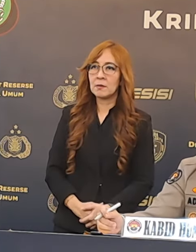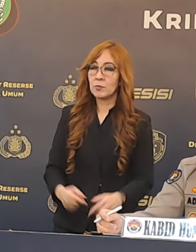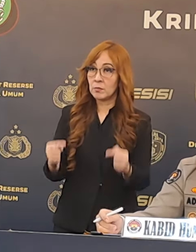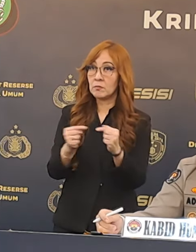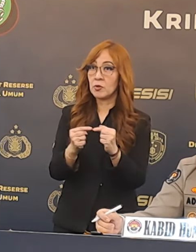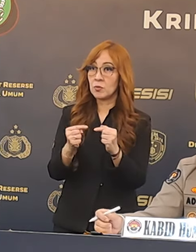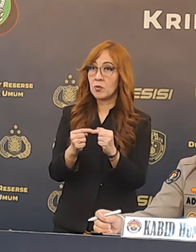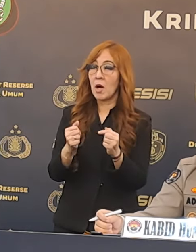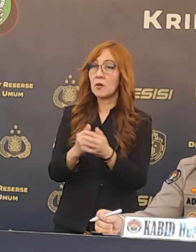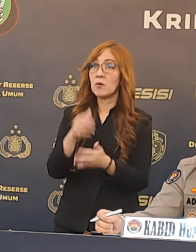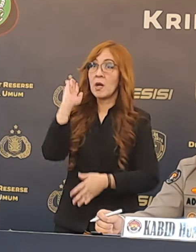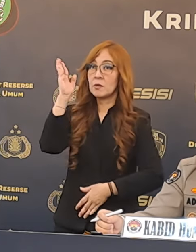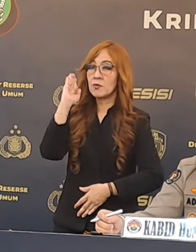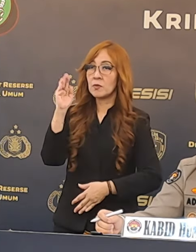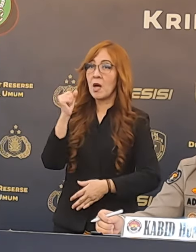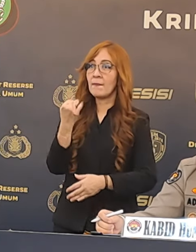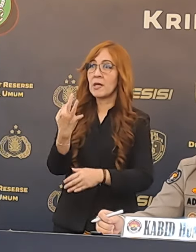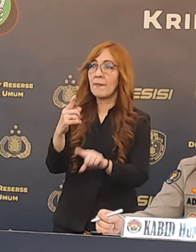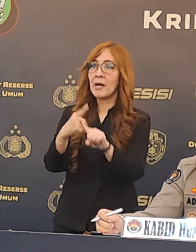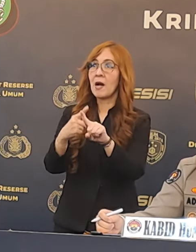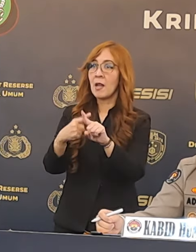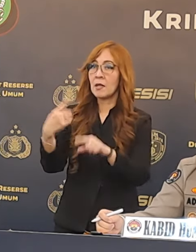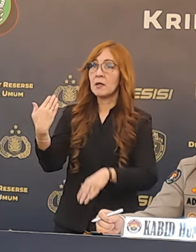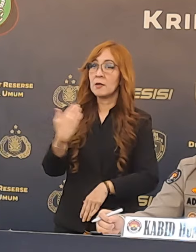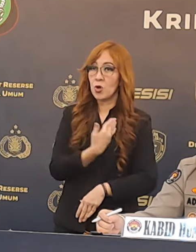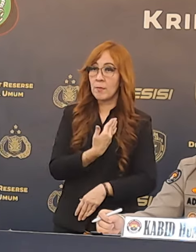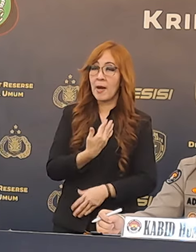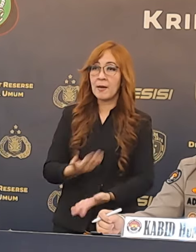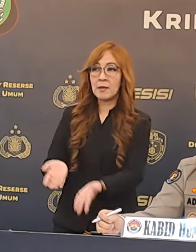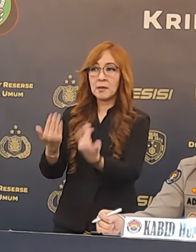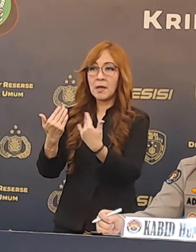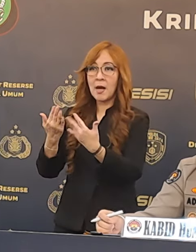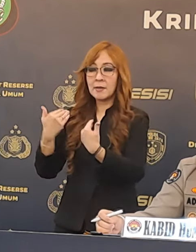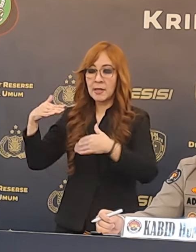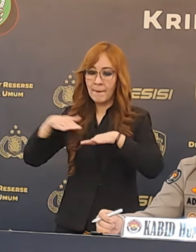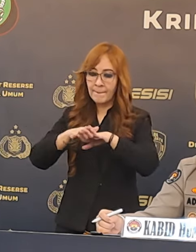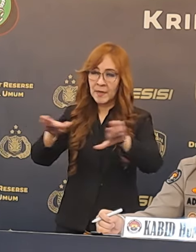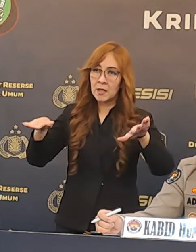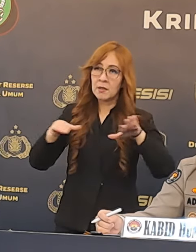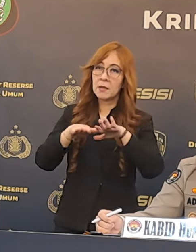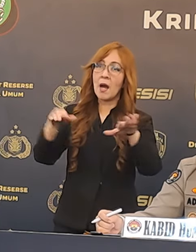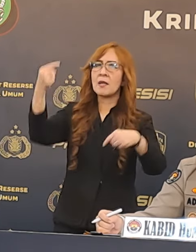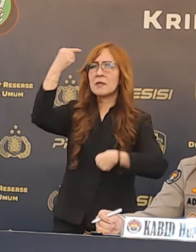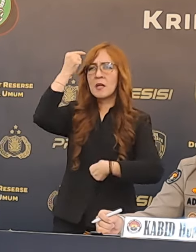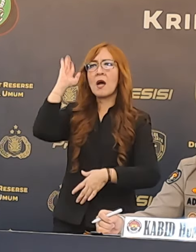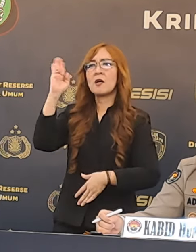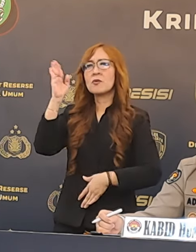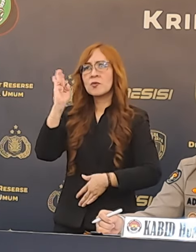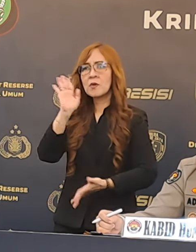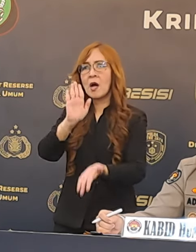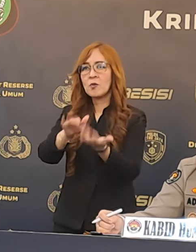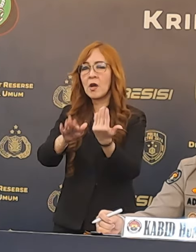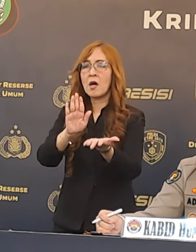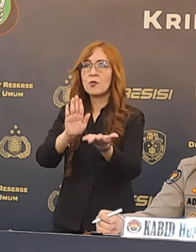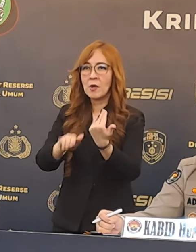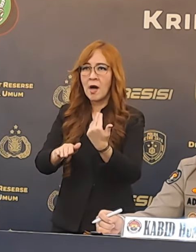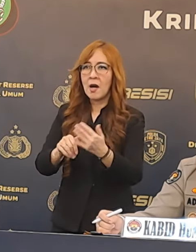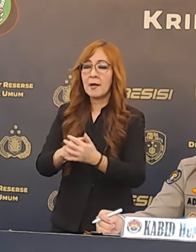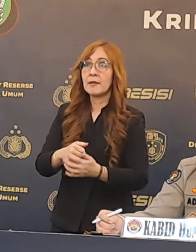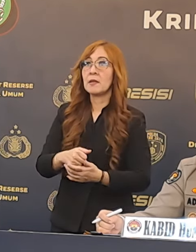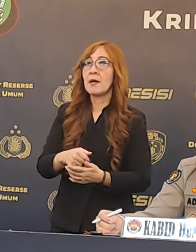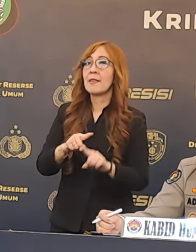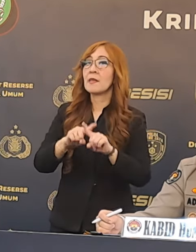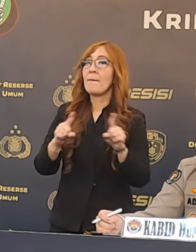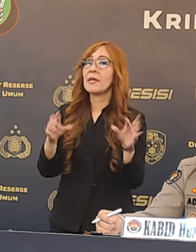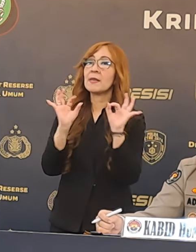Terkait dengan sudah berapa kali korban diajak berenang oleh tersangka, ini sudah berkali-kali Mas ya. Kami untuk